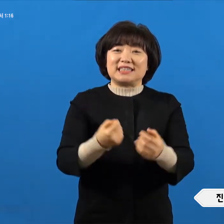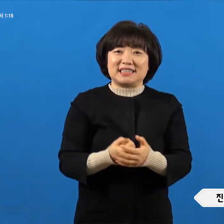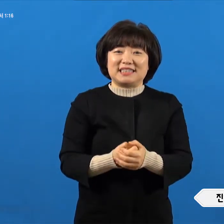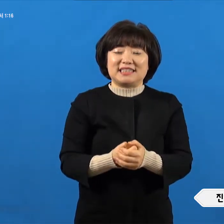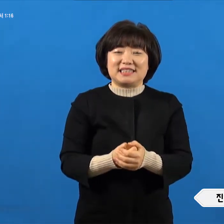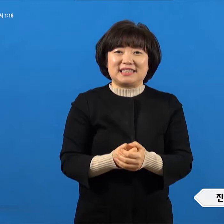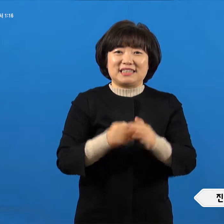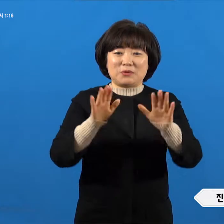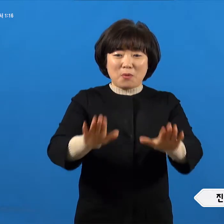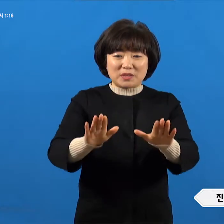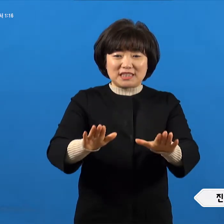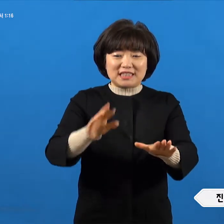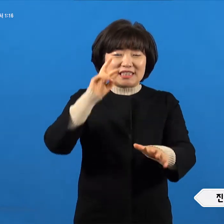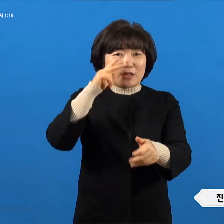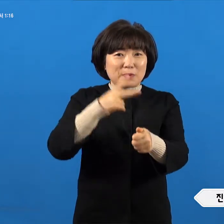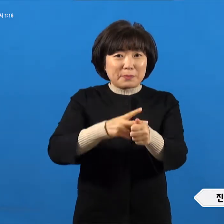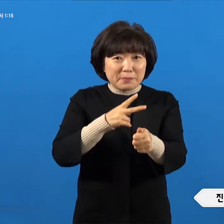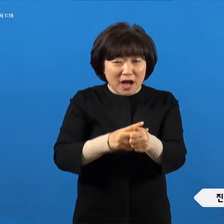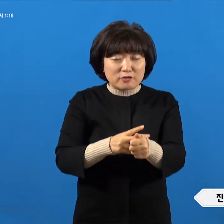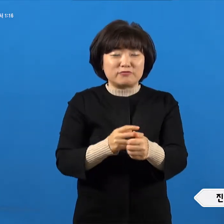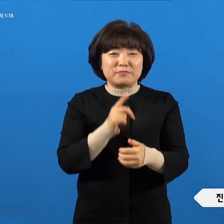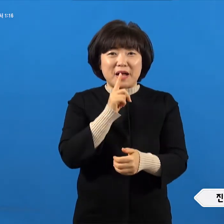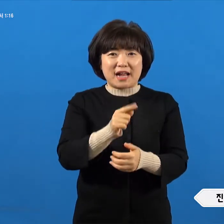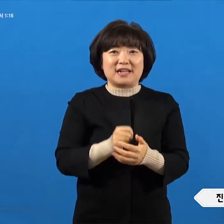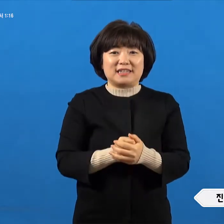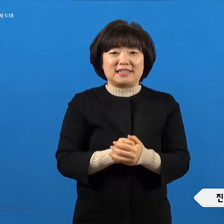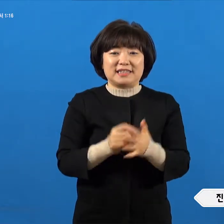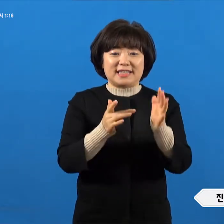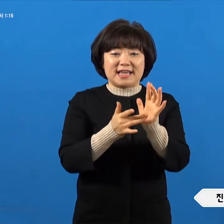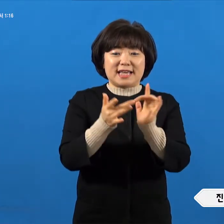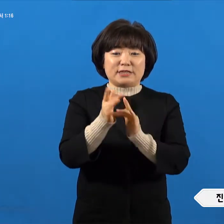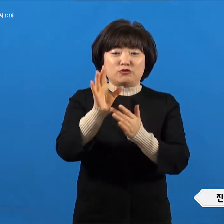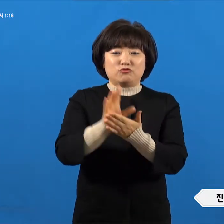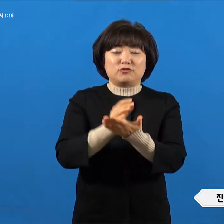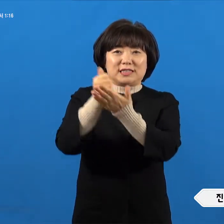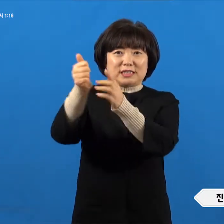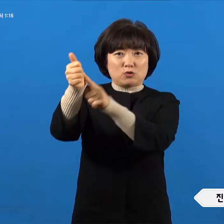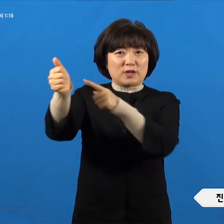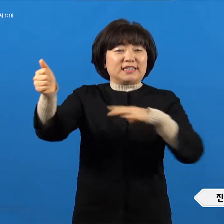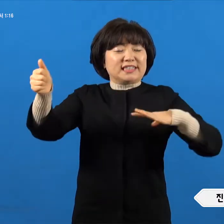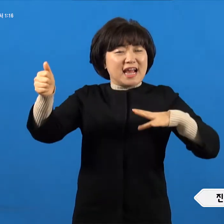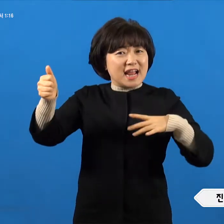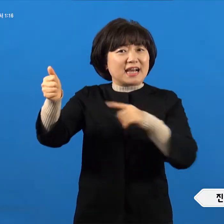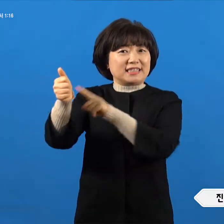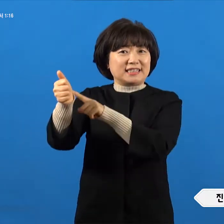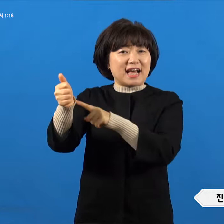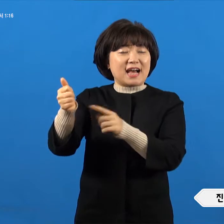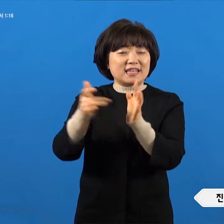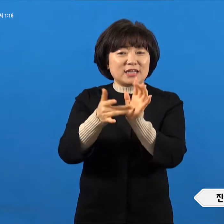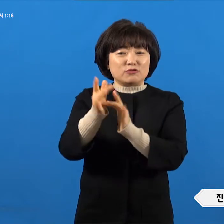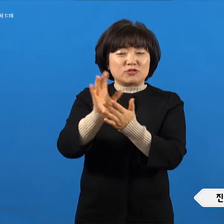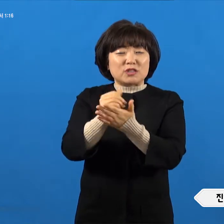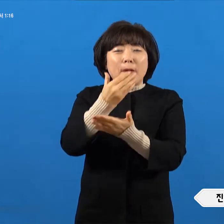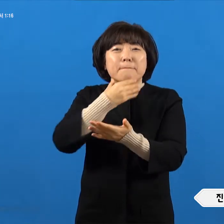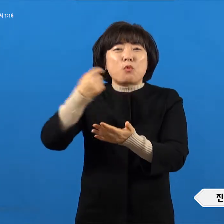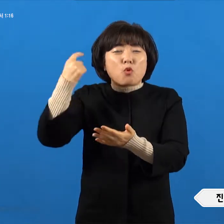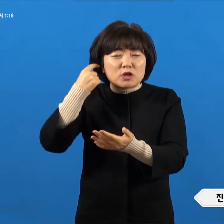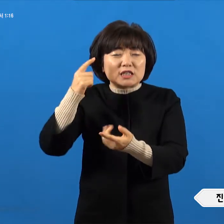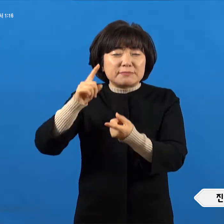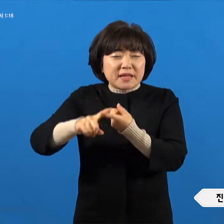마찬가지입니다. 오늘 사도 바울은 이야기합니다. 내가 예수 그리스도를 자랑한다. 그리스도의 복음을 자랑한다.